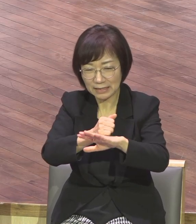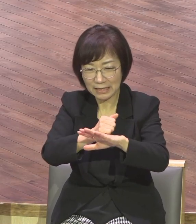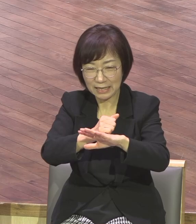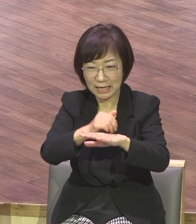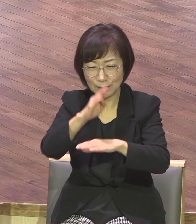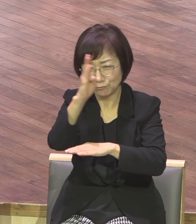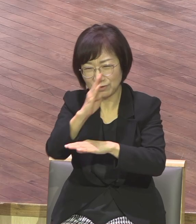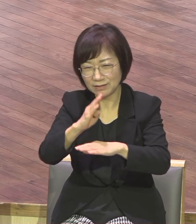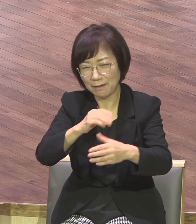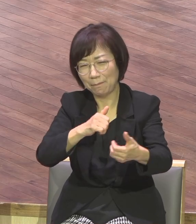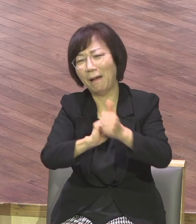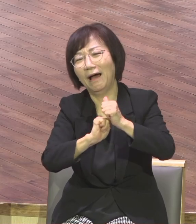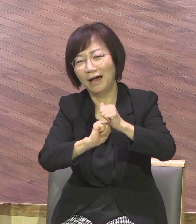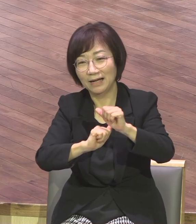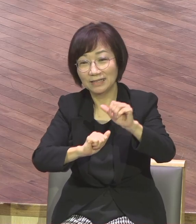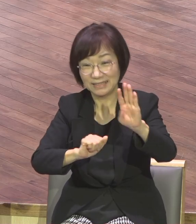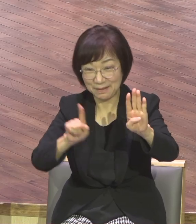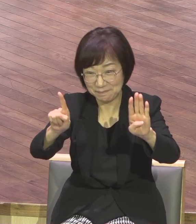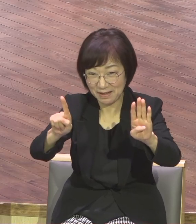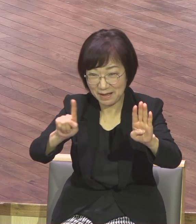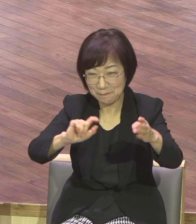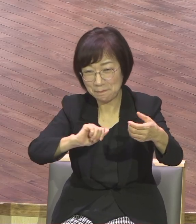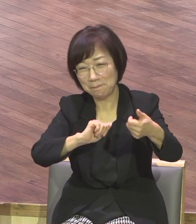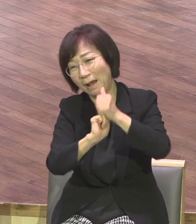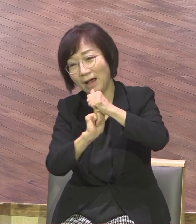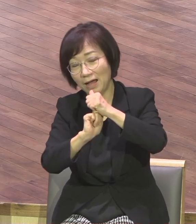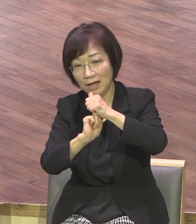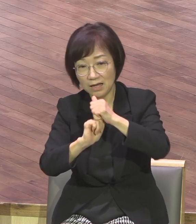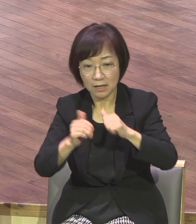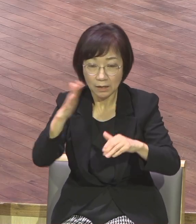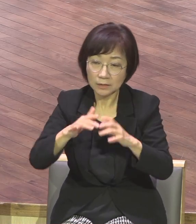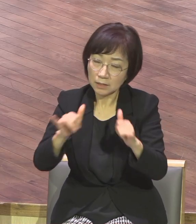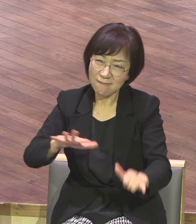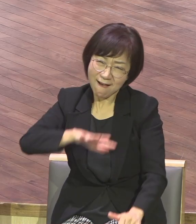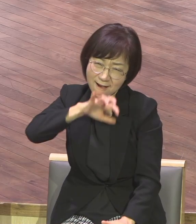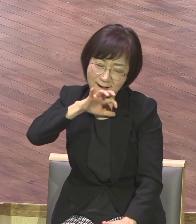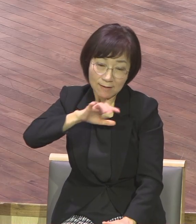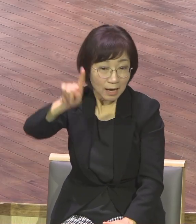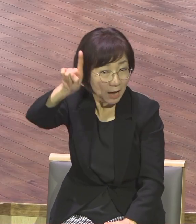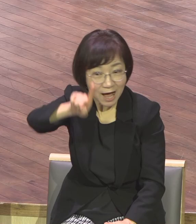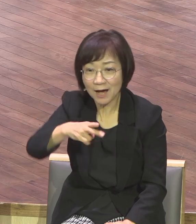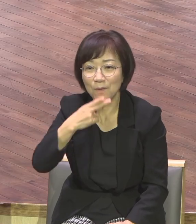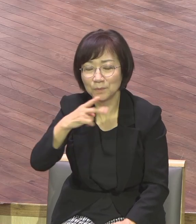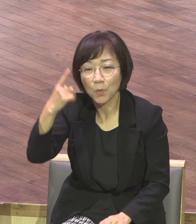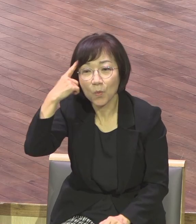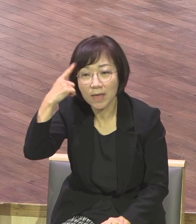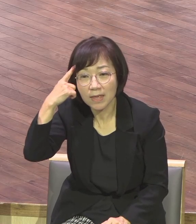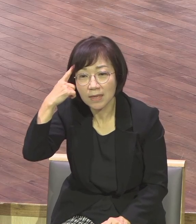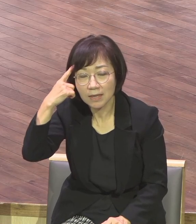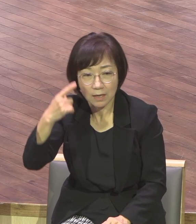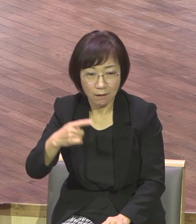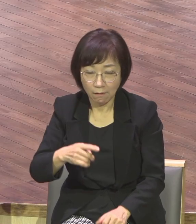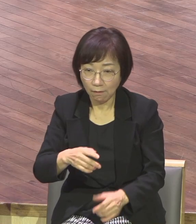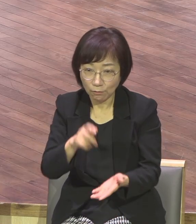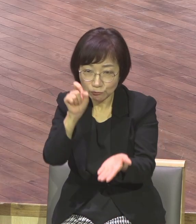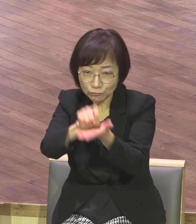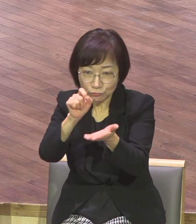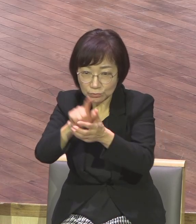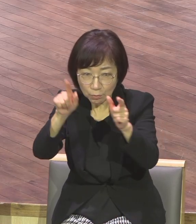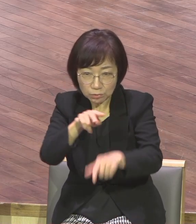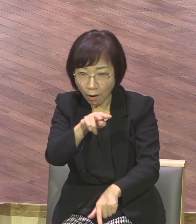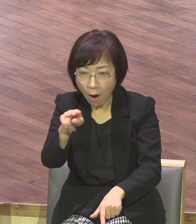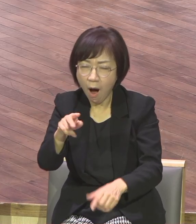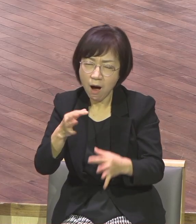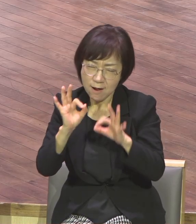왜냐? 우리 팀은 최선을 다했기 때문에 최선을 다했습니다. 사실